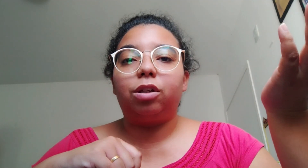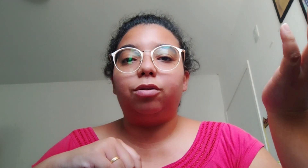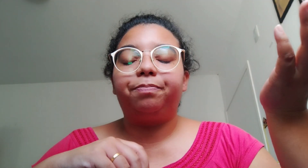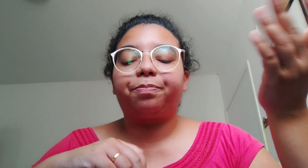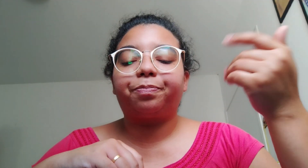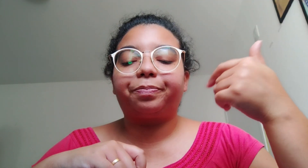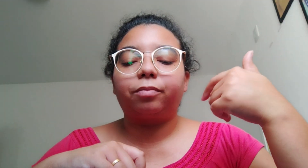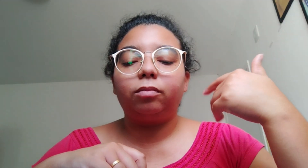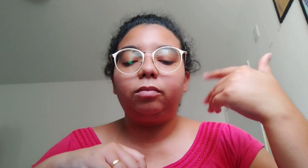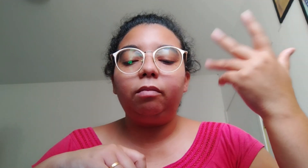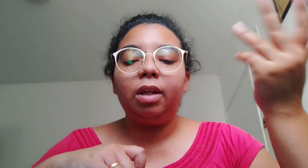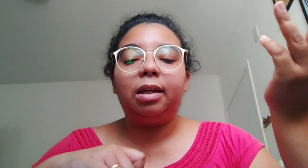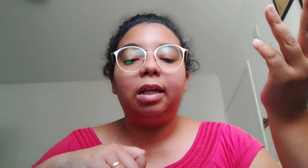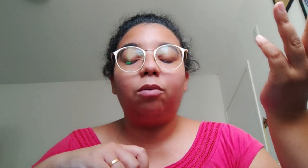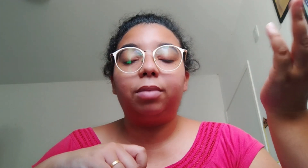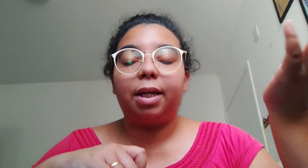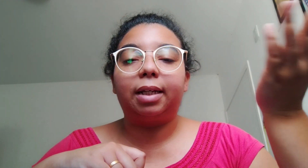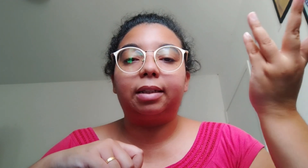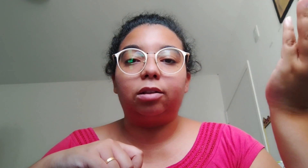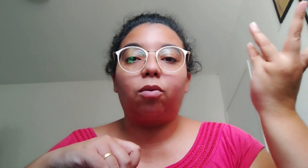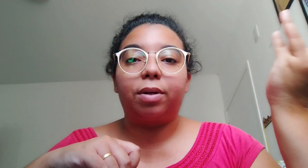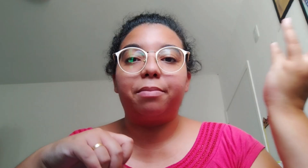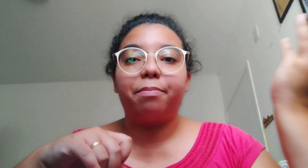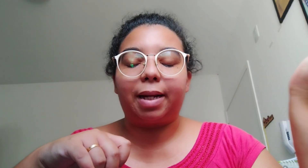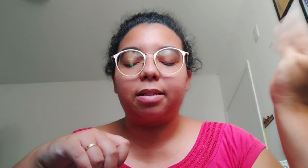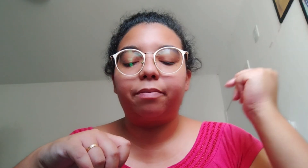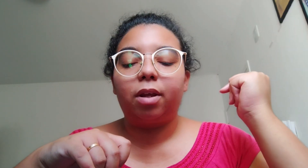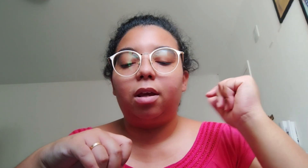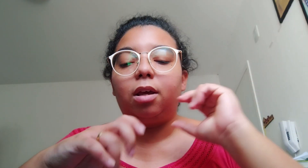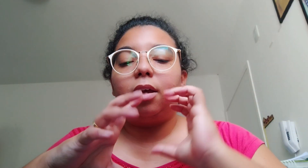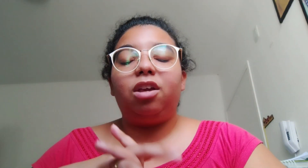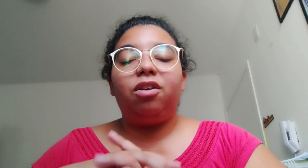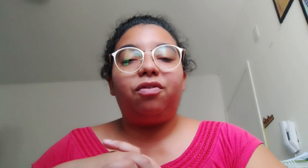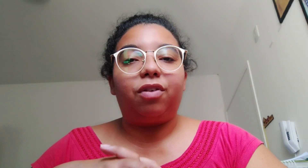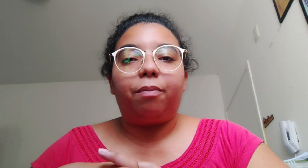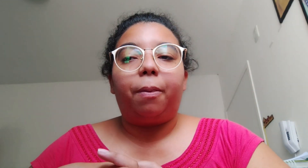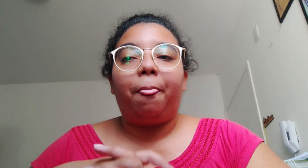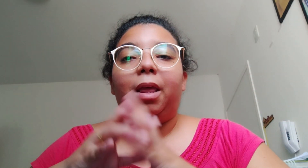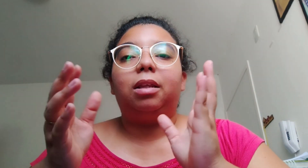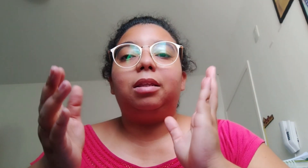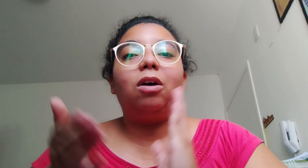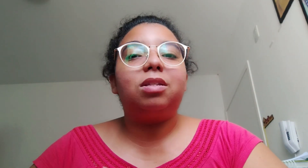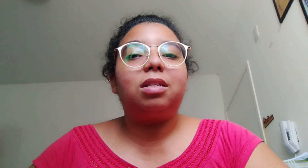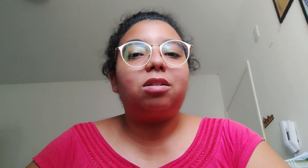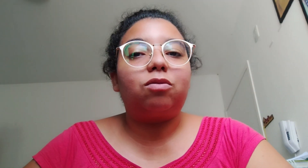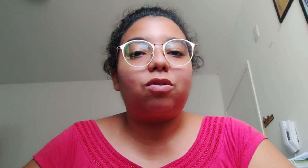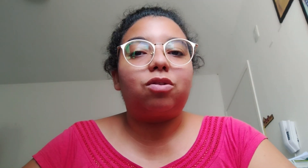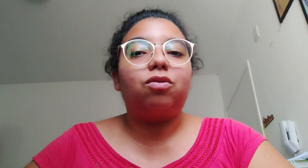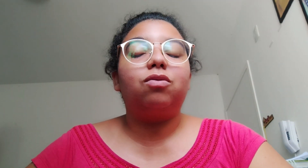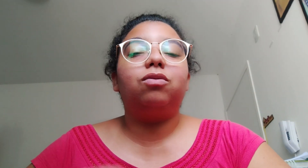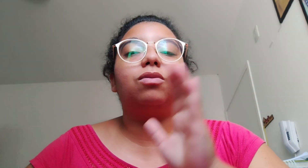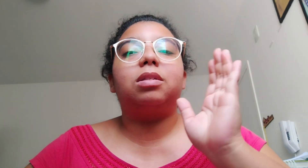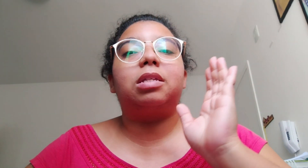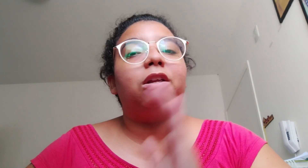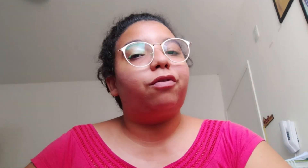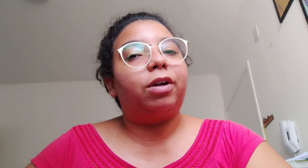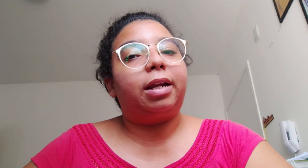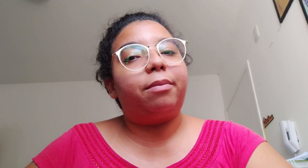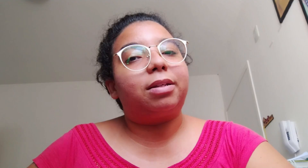sentido que não tenha tanta coisa impressa. Enfim, não desistam dos seus estudos, se não for Libras,